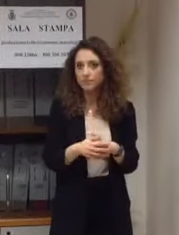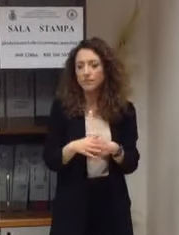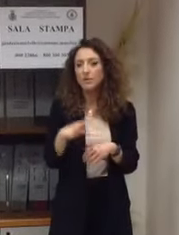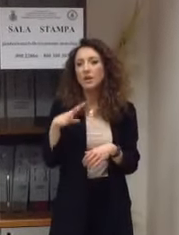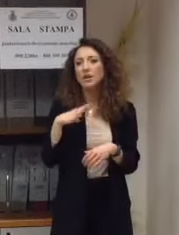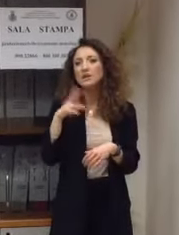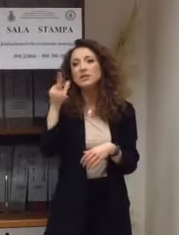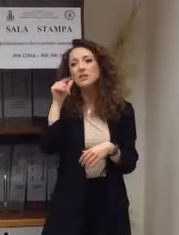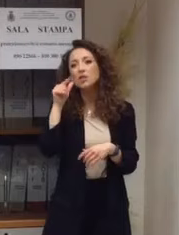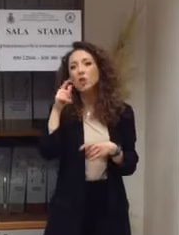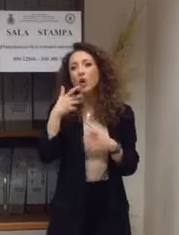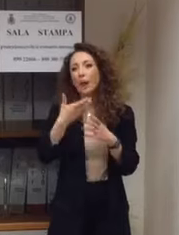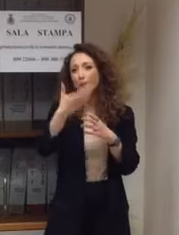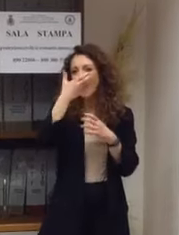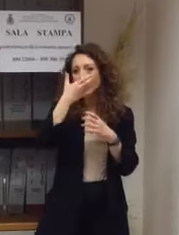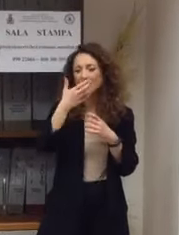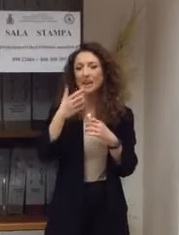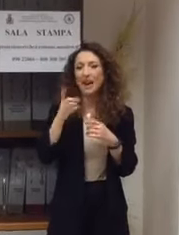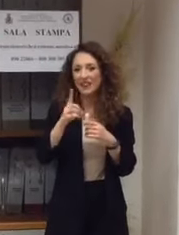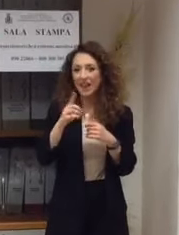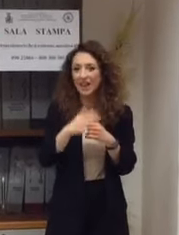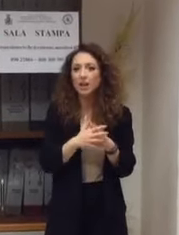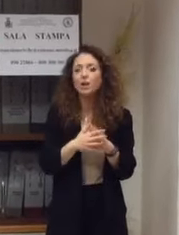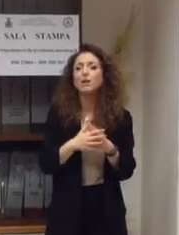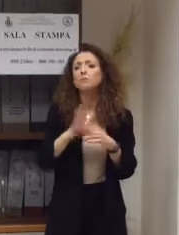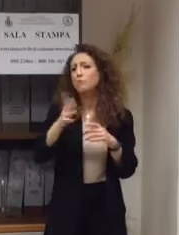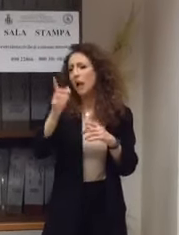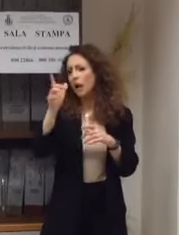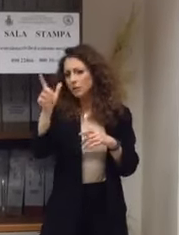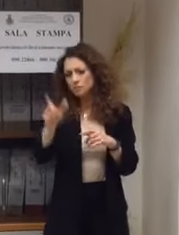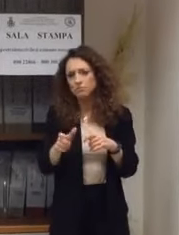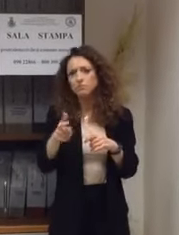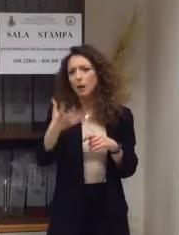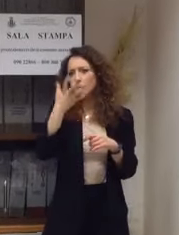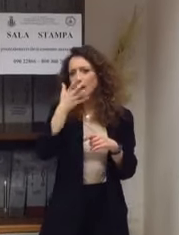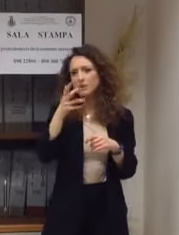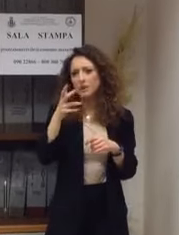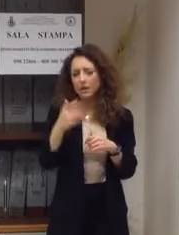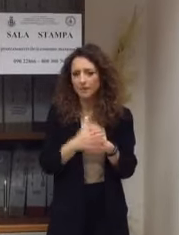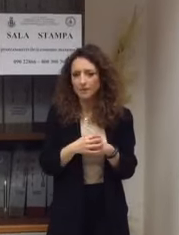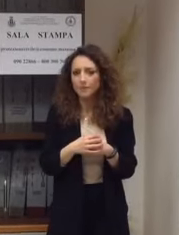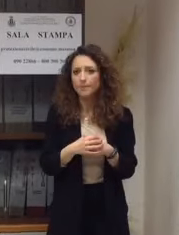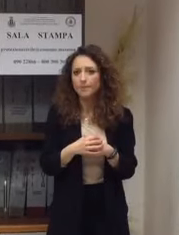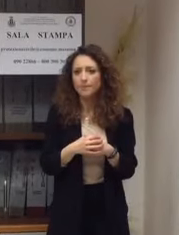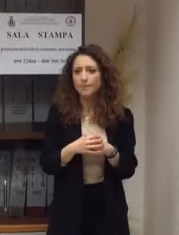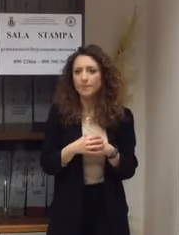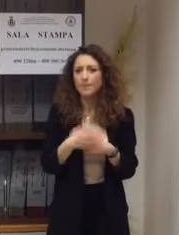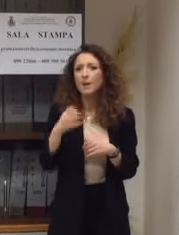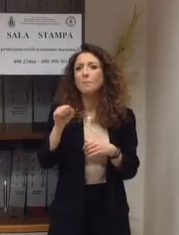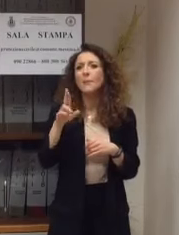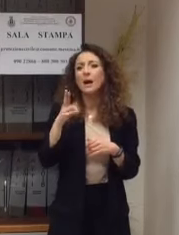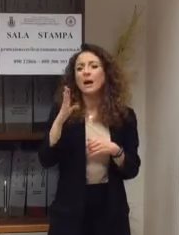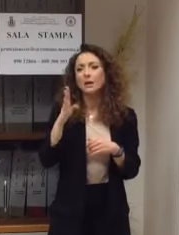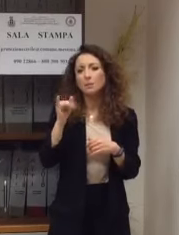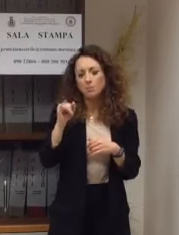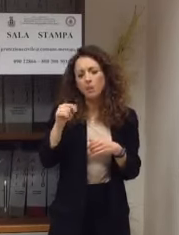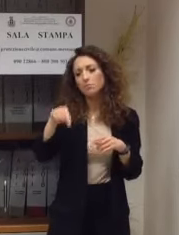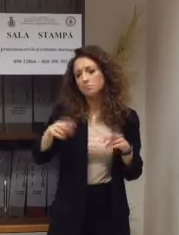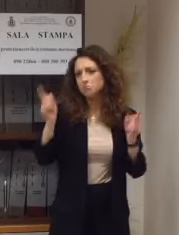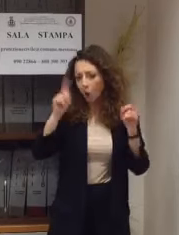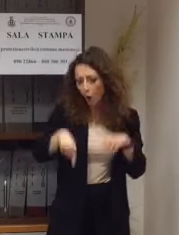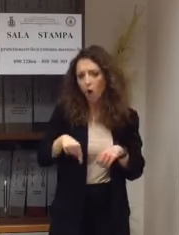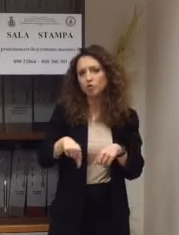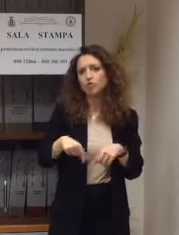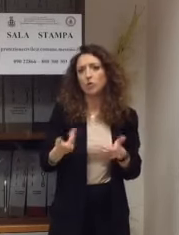Barilla Simona una maschera di Decathlon, il Pala Stefano un'altra maschera di Decathlon, Marbi Generi Alimentari ha fatto anche oggi la